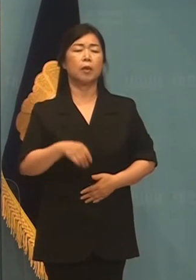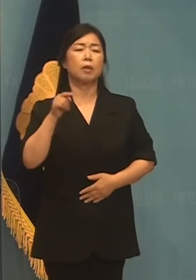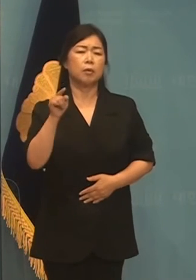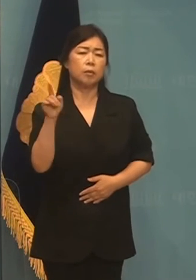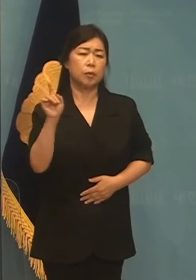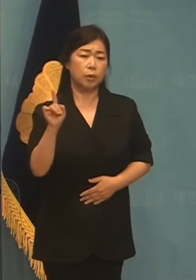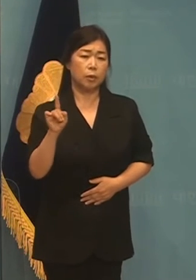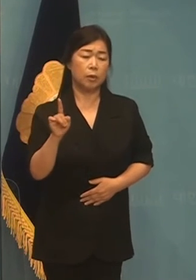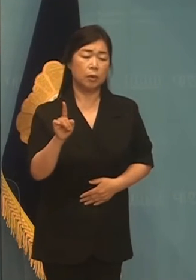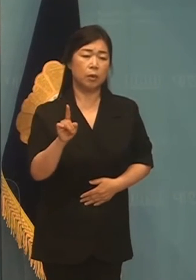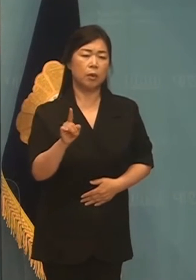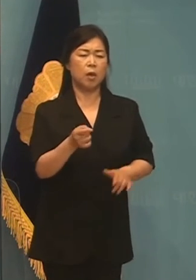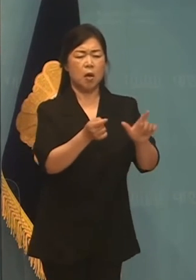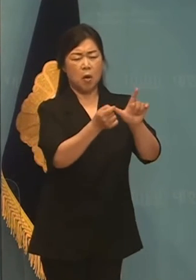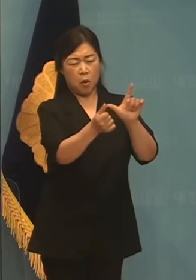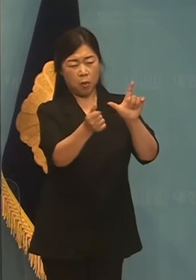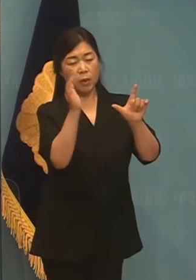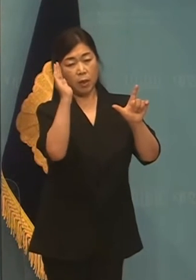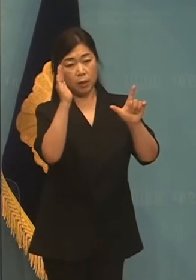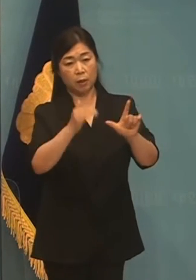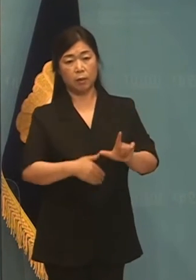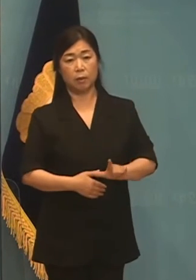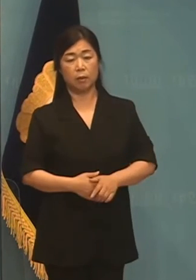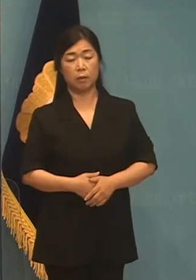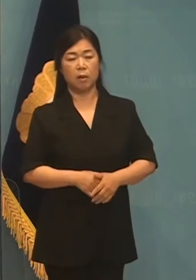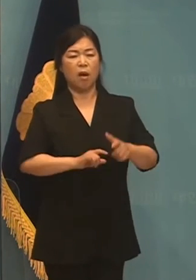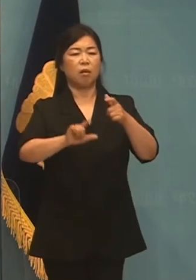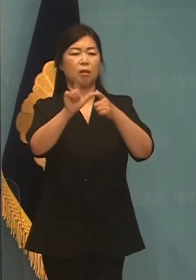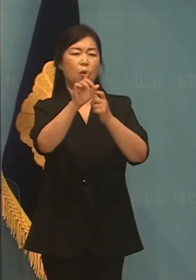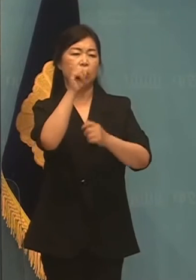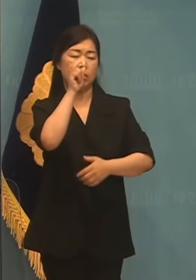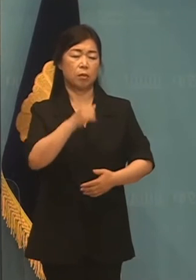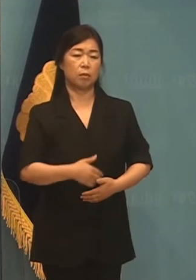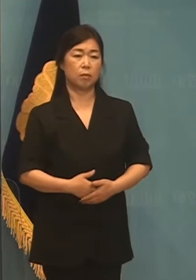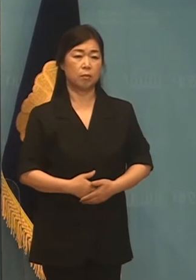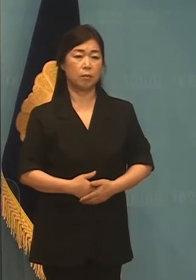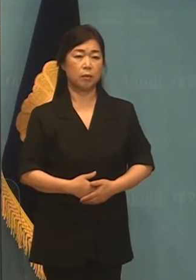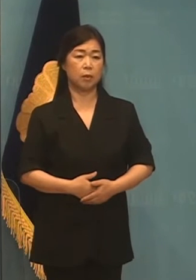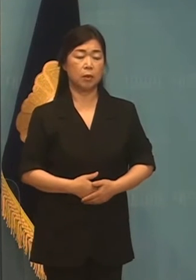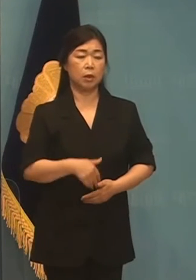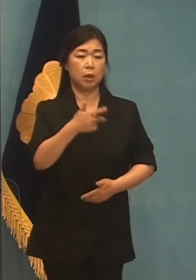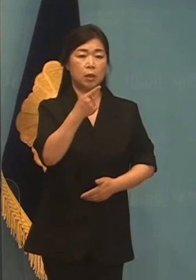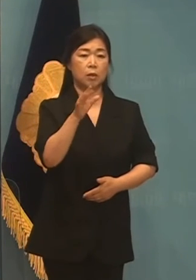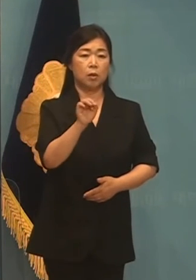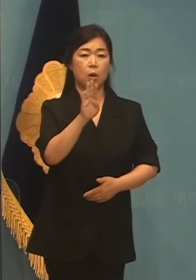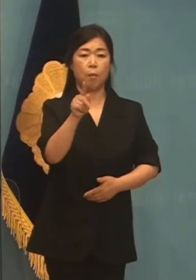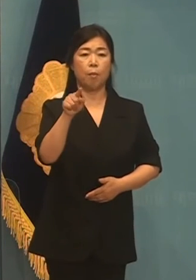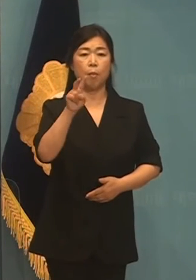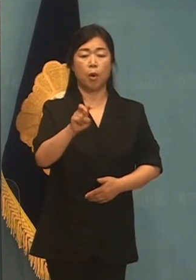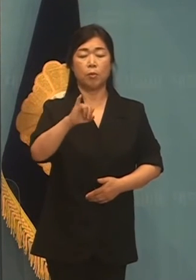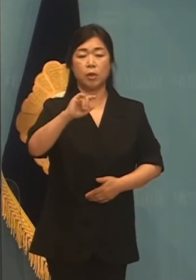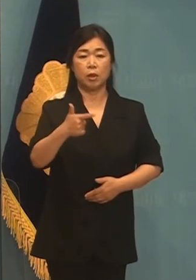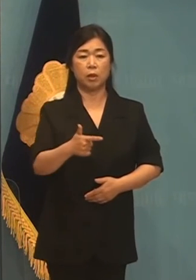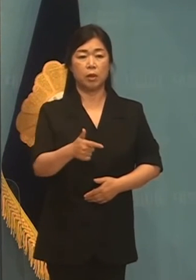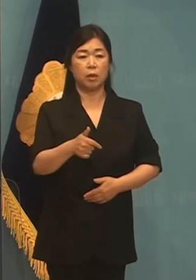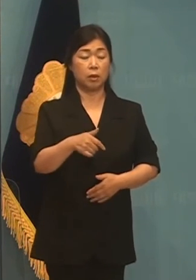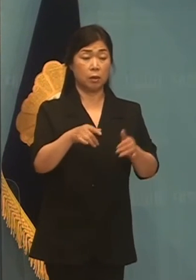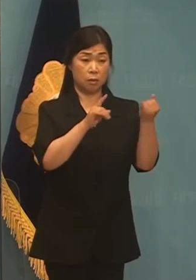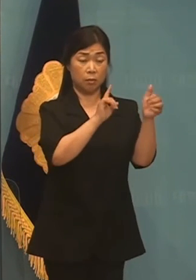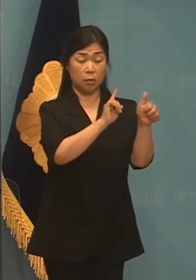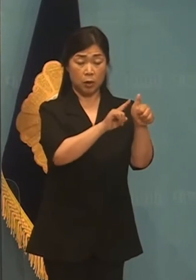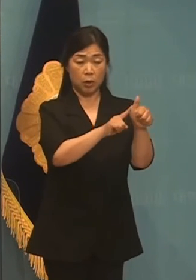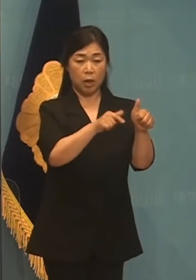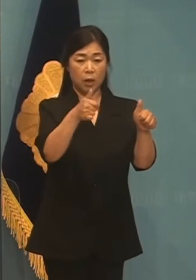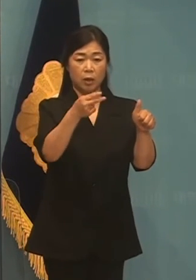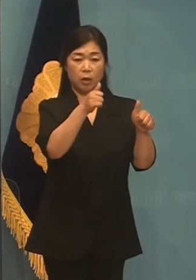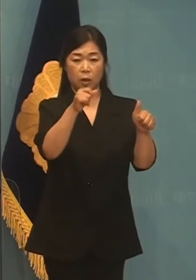이것은 빙산의 일각에 불과합니다. 정범진 경희대 원자력공학과 교수의 설명에